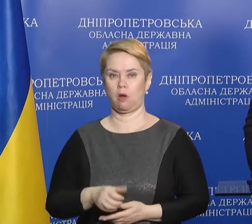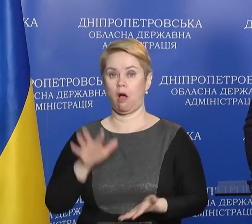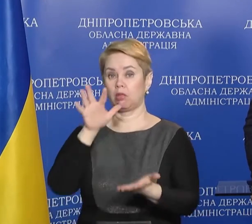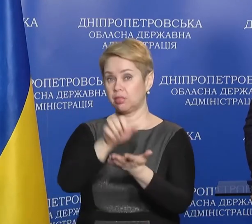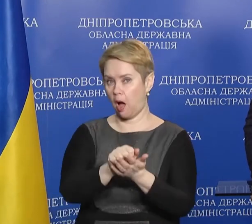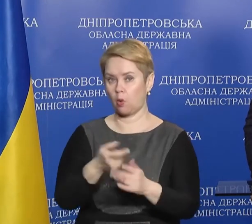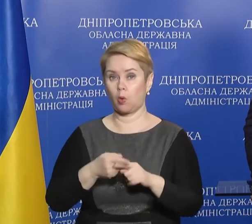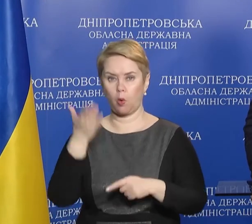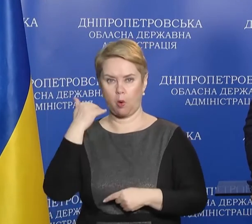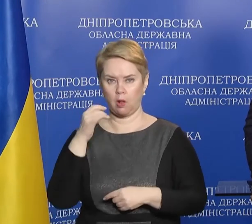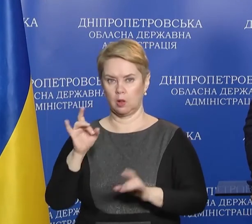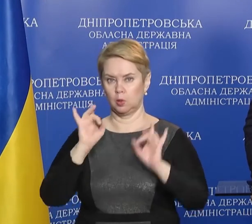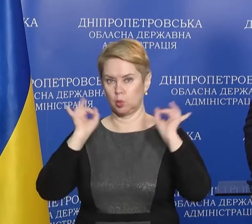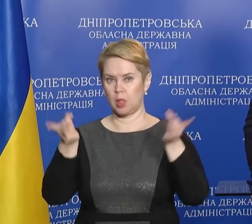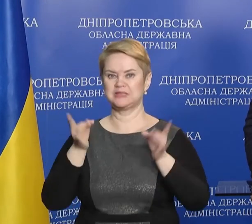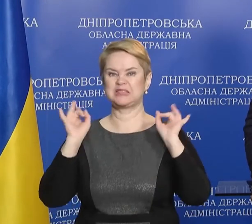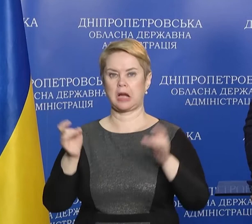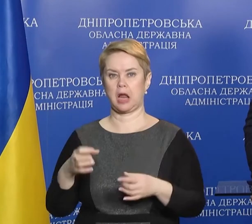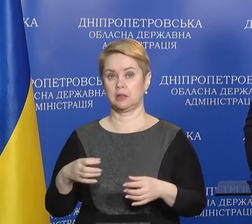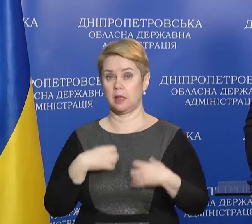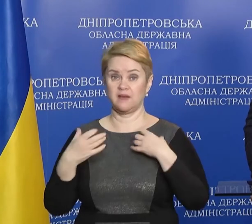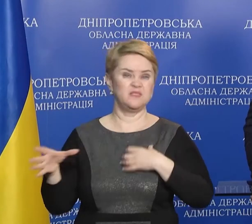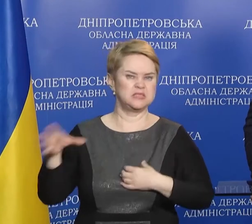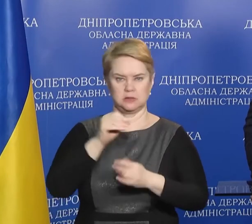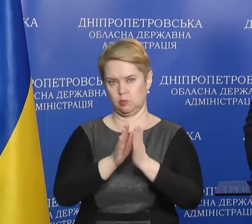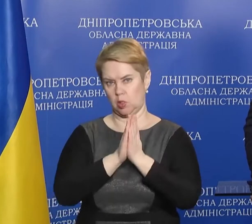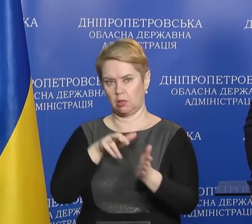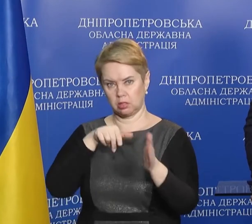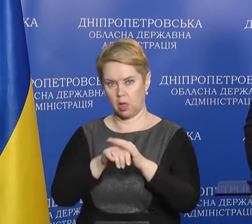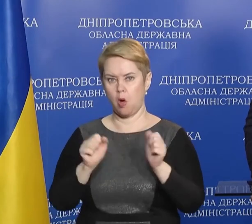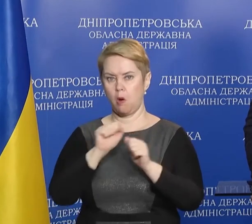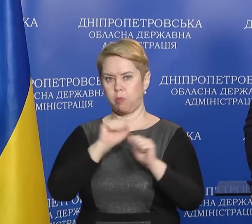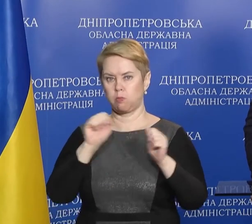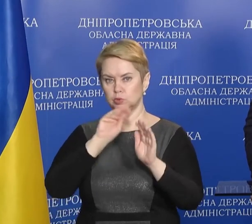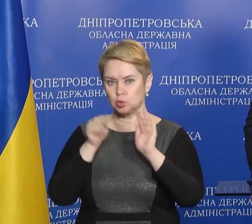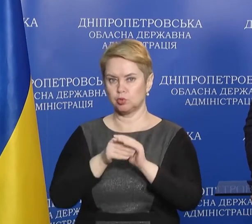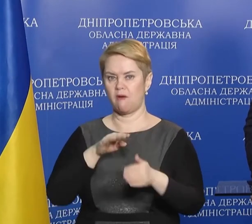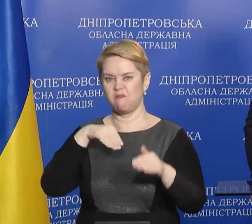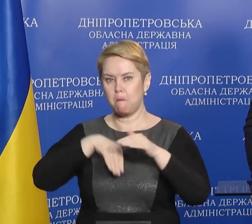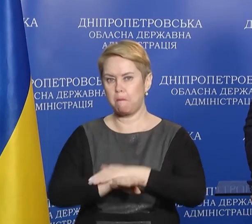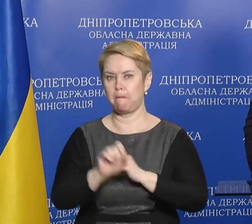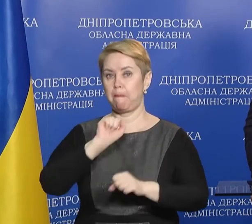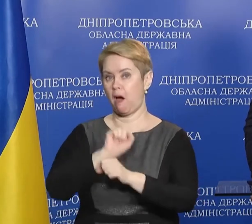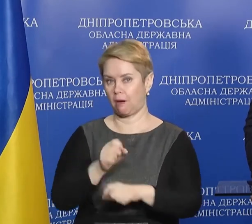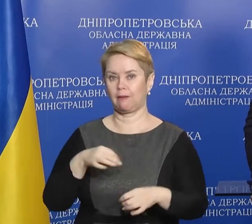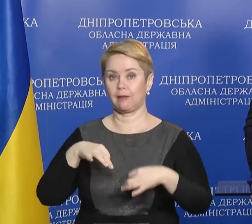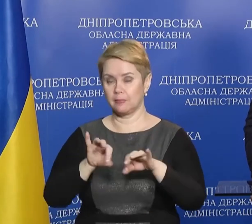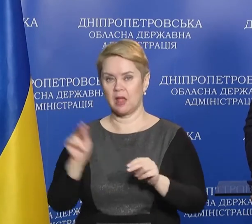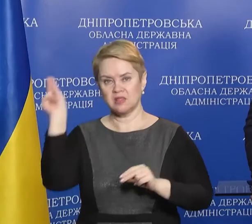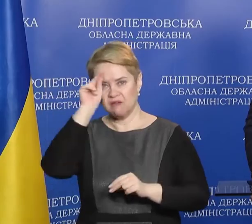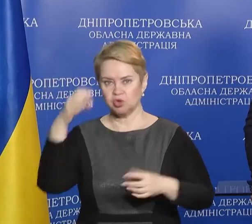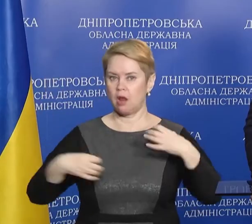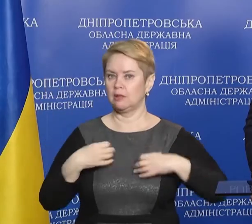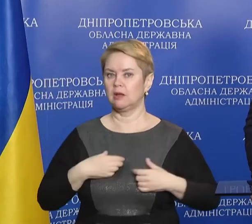атаку. Тоді, коли лунає сирена, будь ласка, всі йдемо в бомбосховище або в паркінги. Ще раз наголошую, навчальних